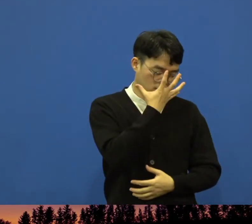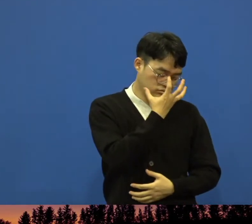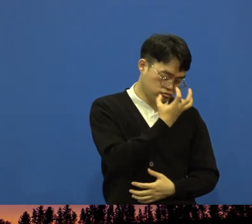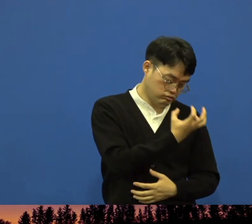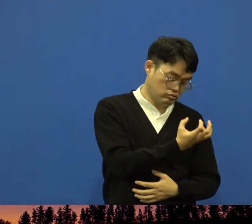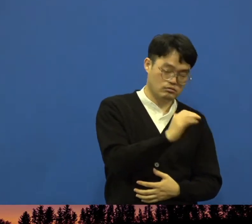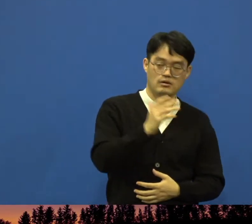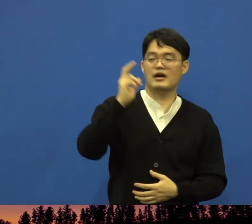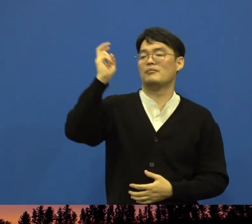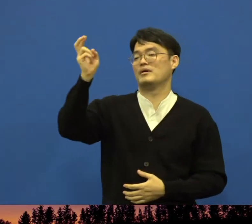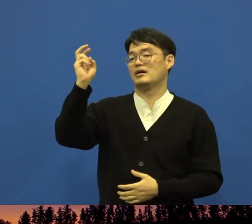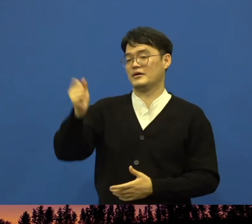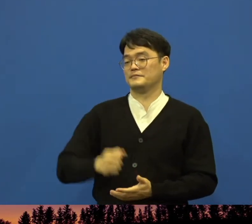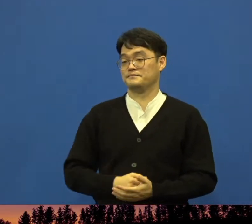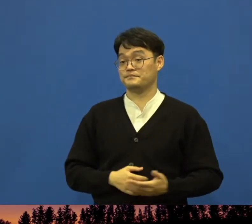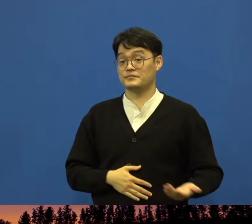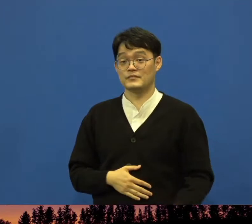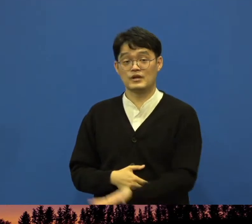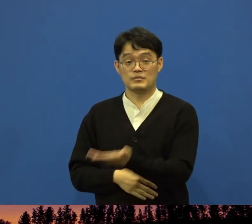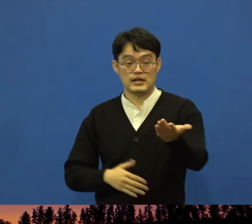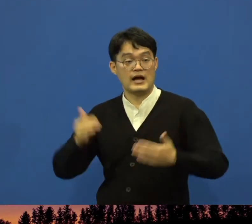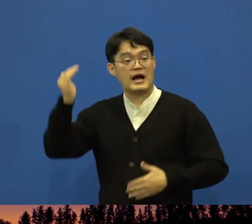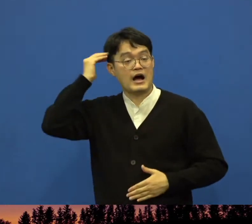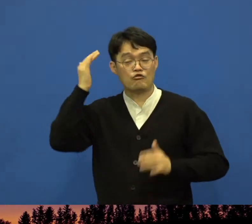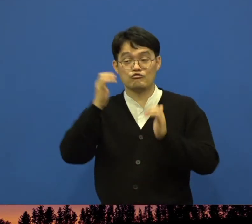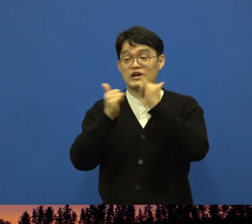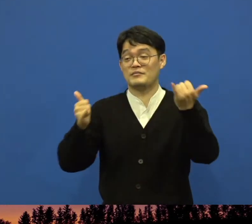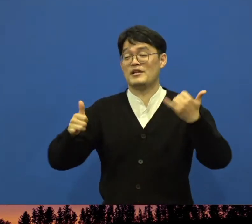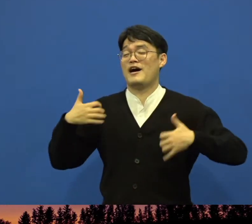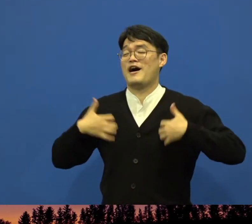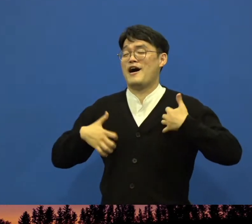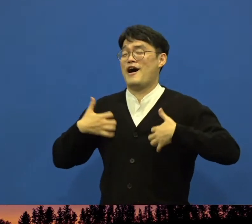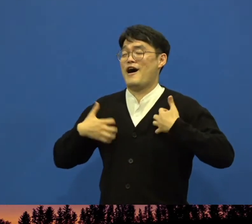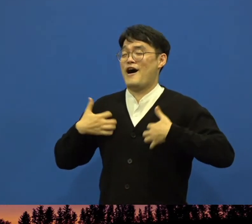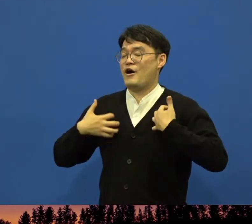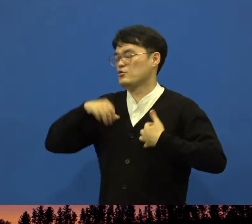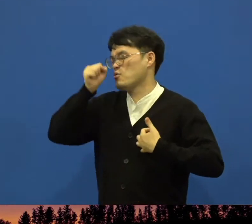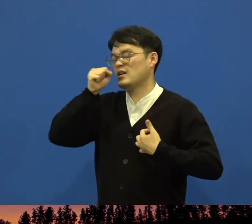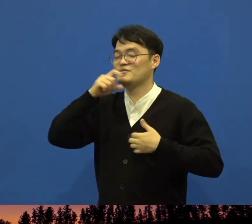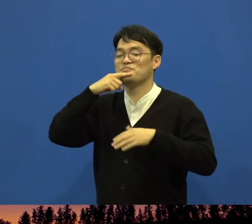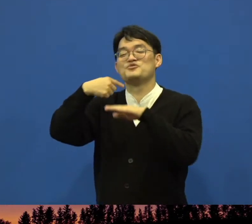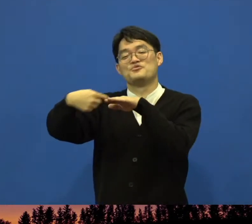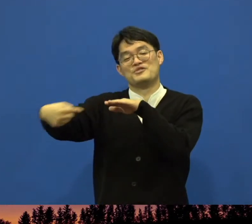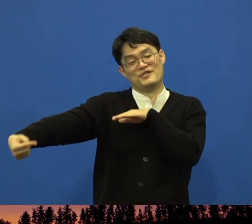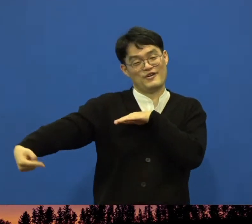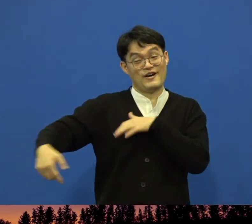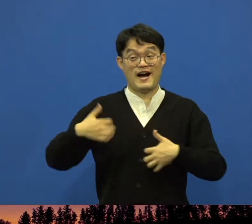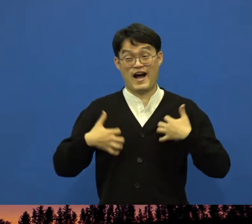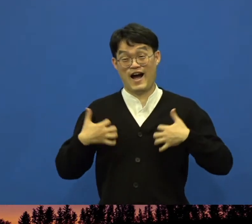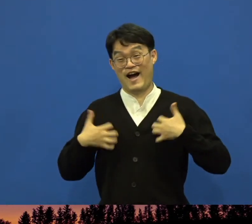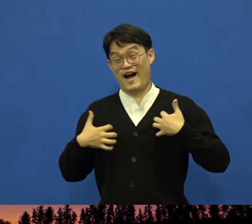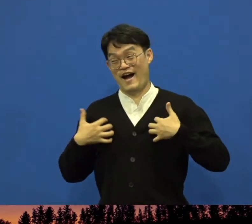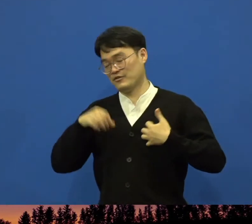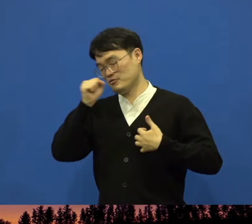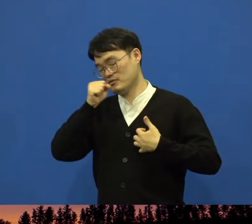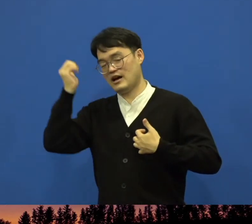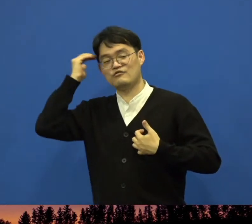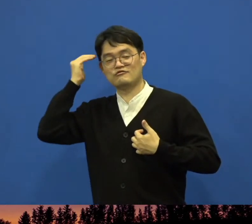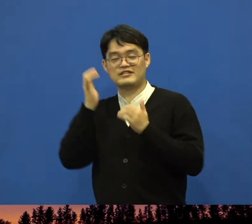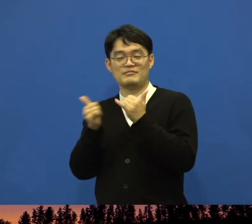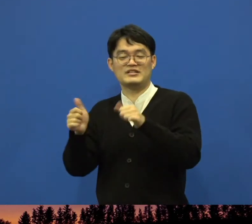사람들은 이 즐거움을 추구하는 민족이에요. 내가 보면 참 즐거워하는 걸 좋아해요. 내가 보니까